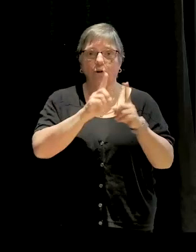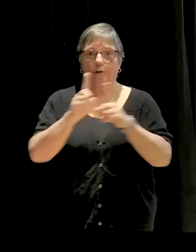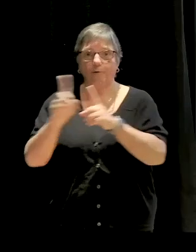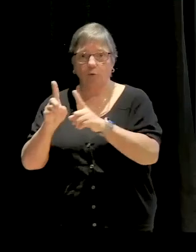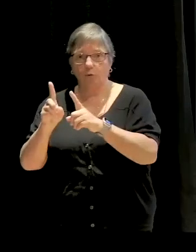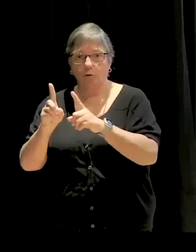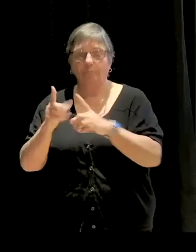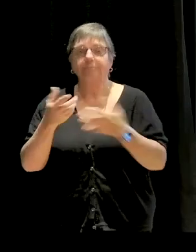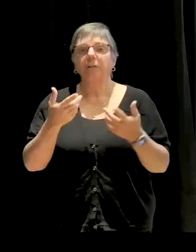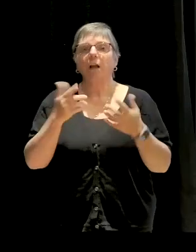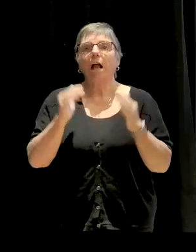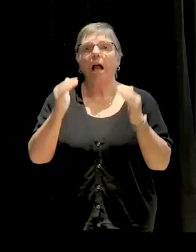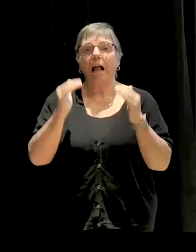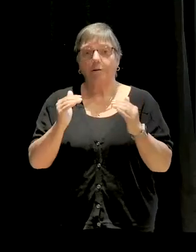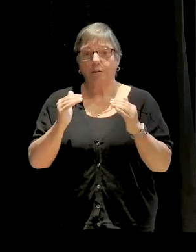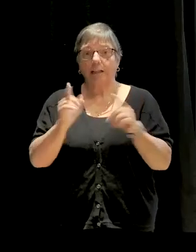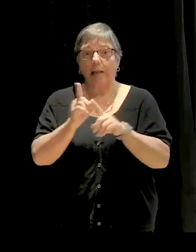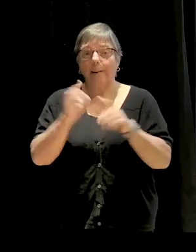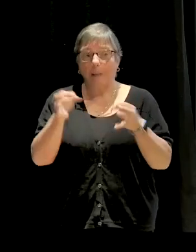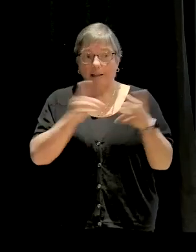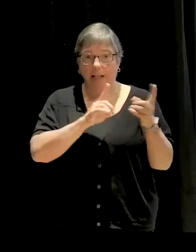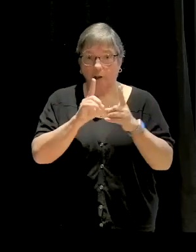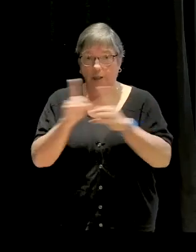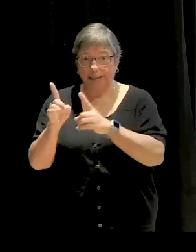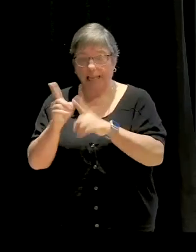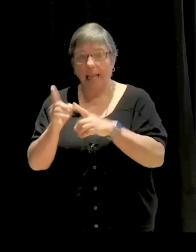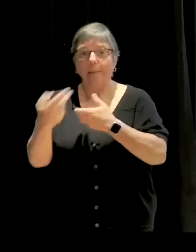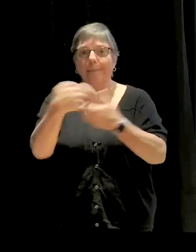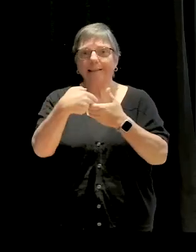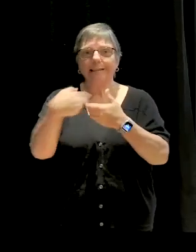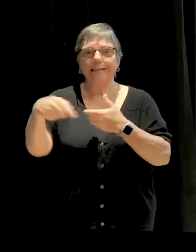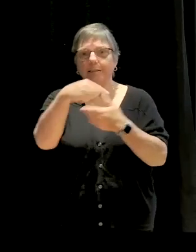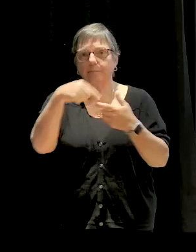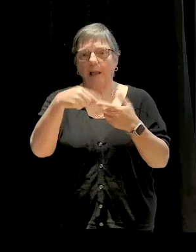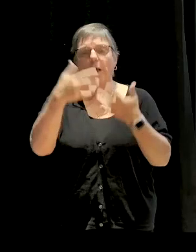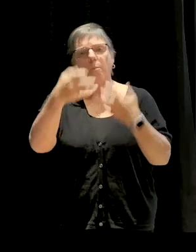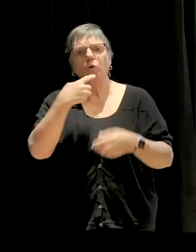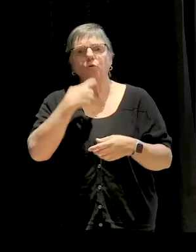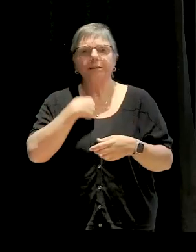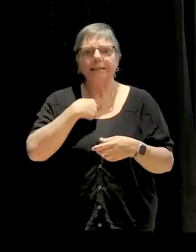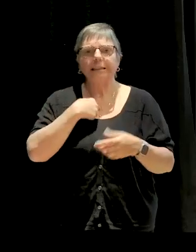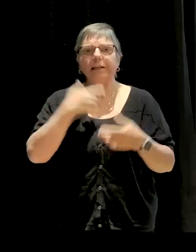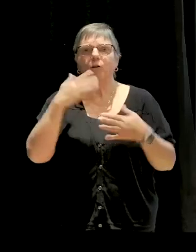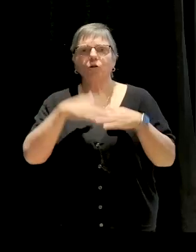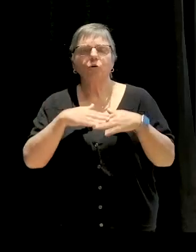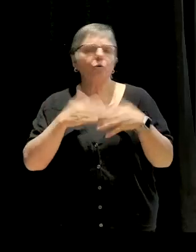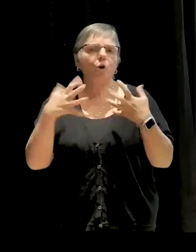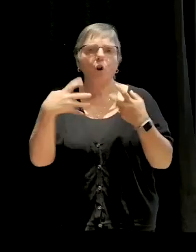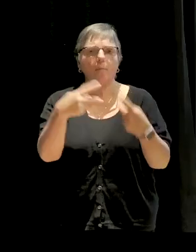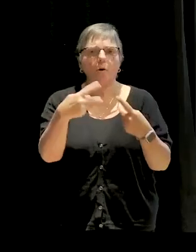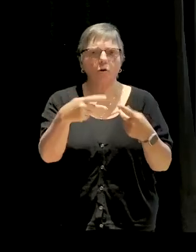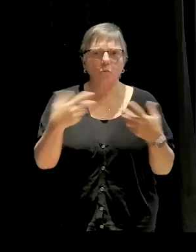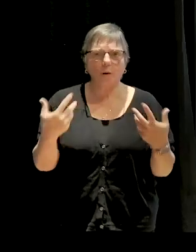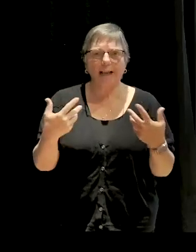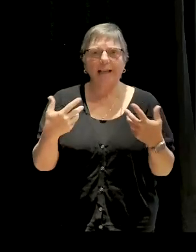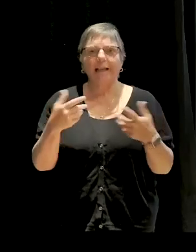qualitatifs. Puis, lors de ces entretiens, les participants avaient l'occasion de se prononcer sur les besoins vis-à-vis